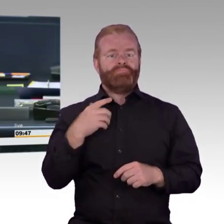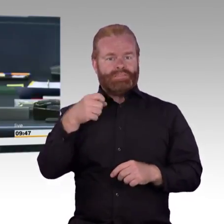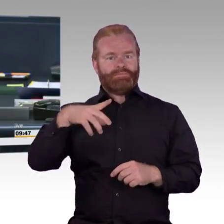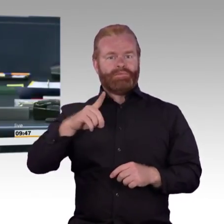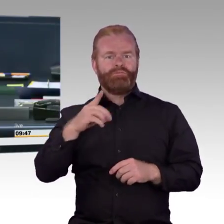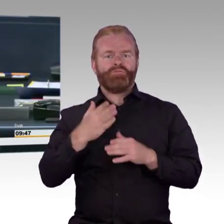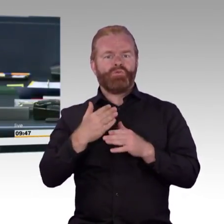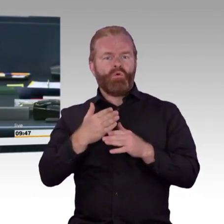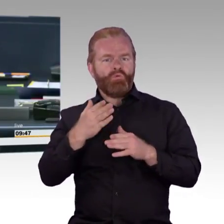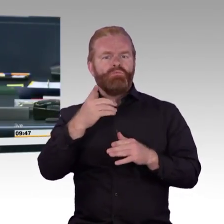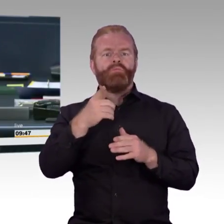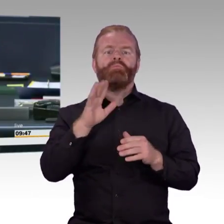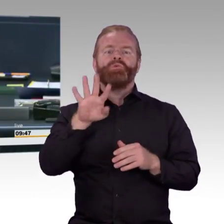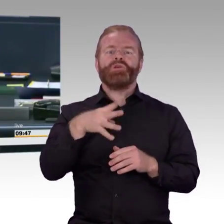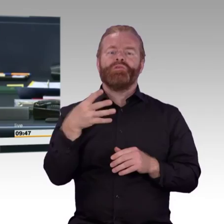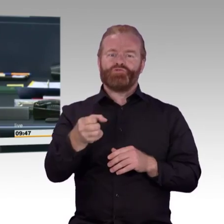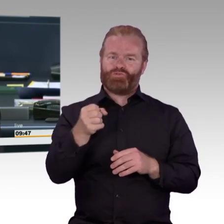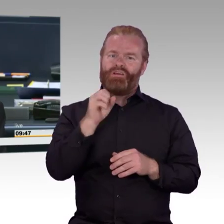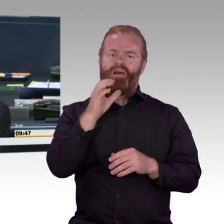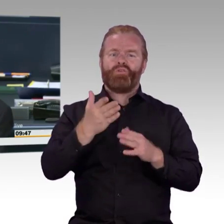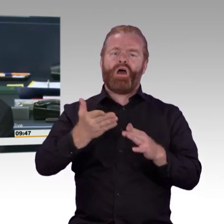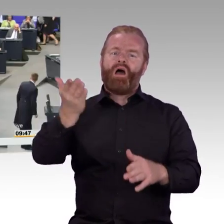Nächster Redner ist der Kollege Sebastian Steinecke, CDU/CSU.